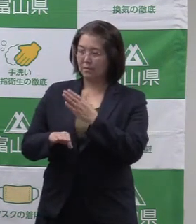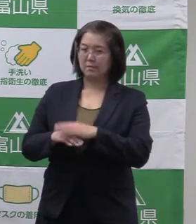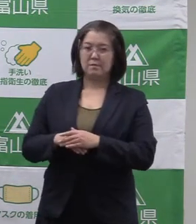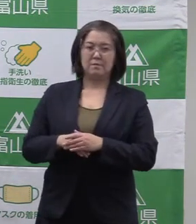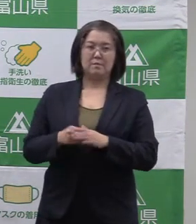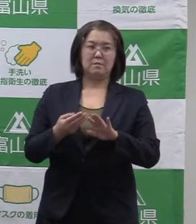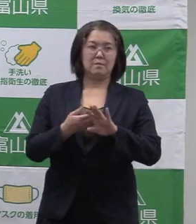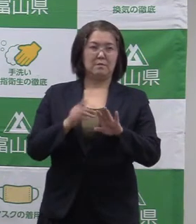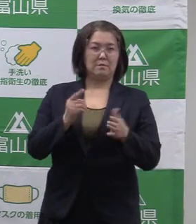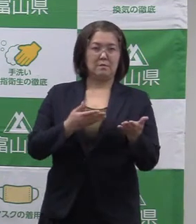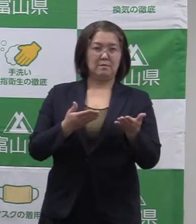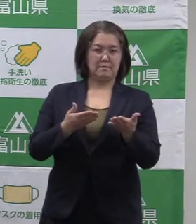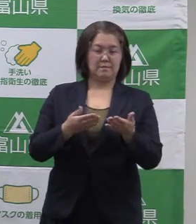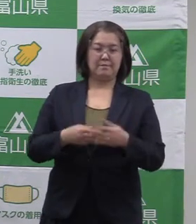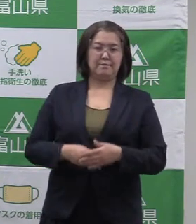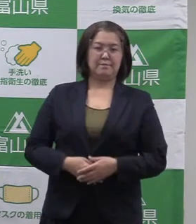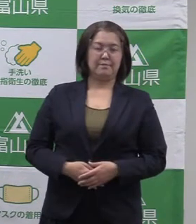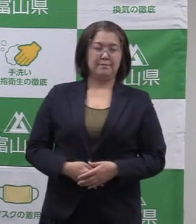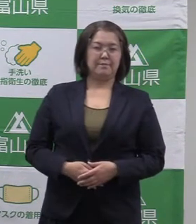ますでしょうか。